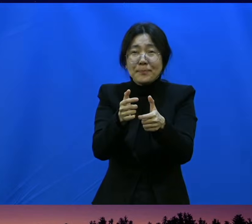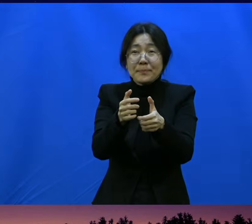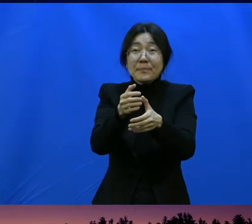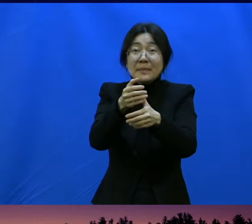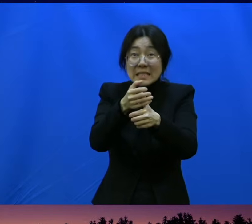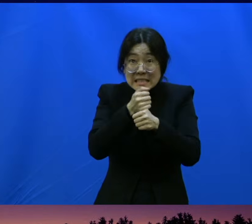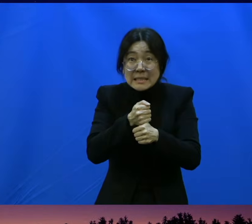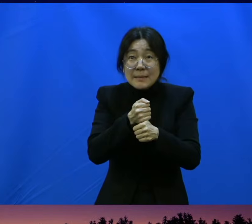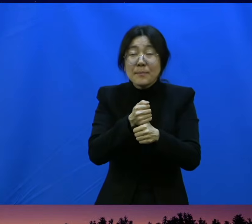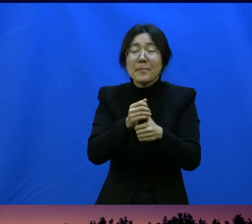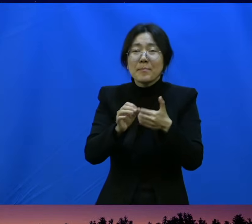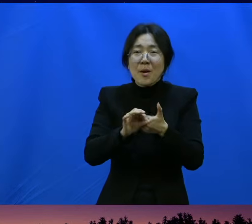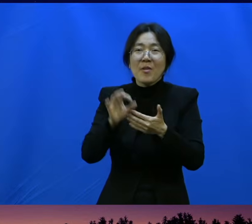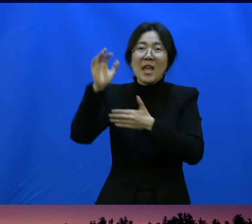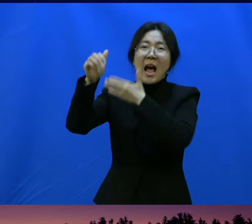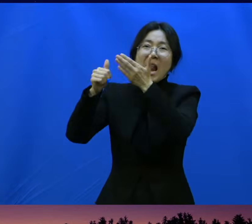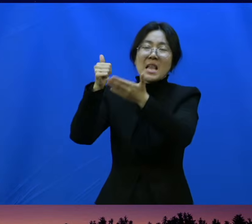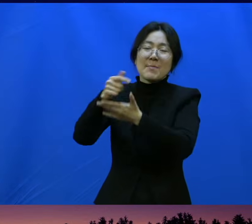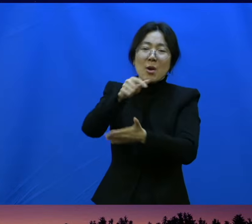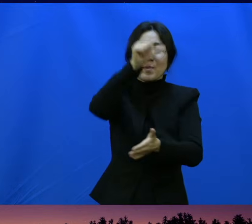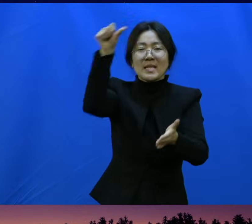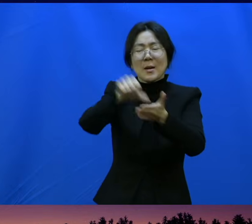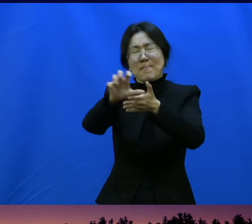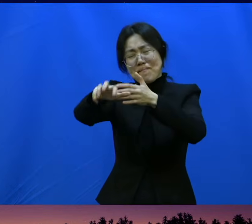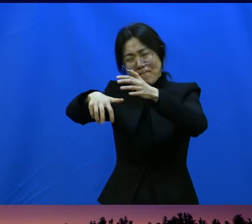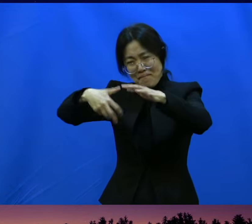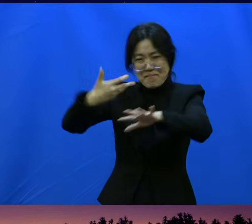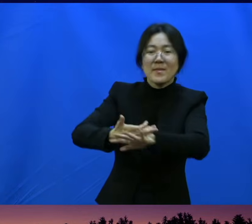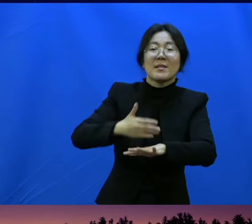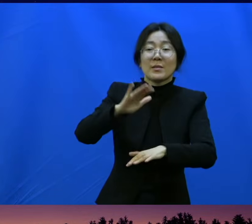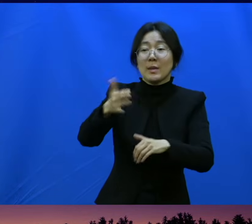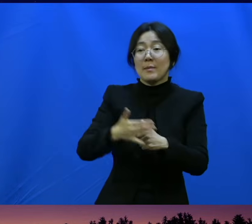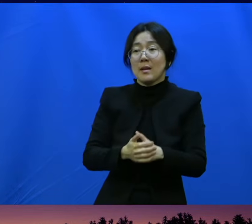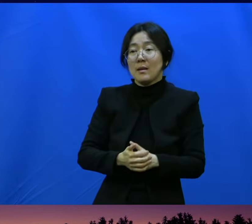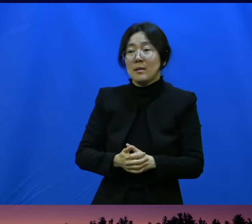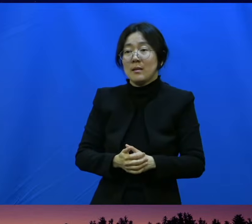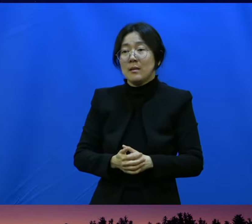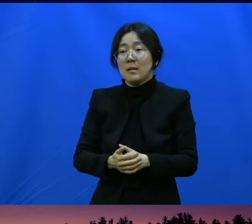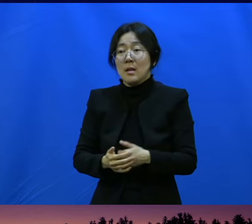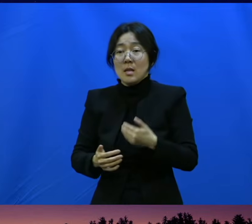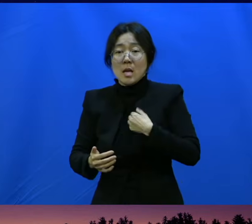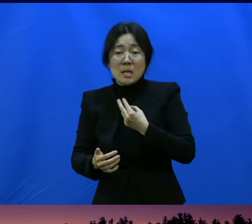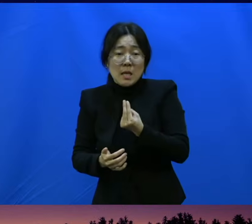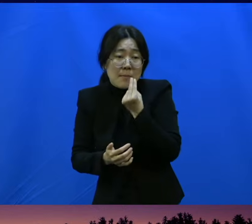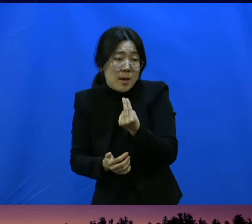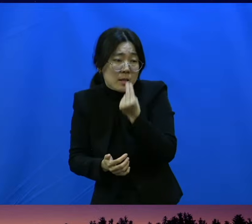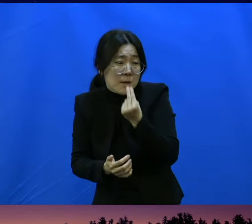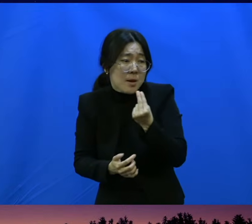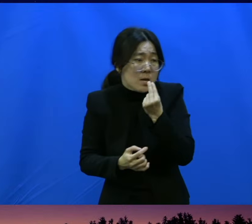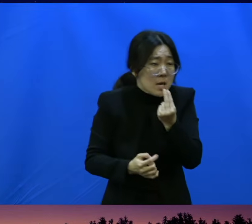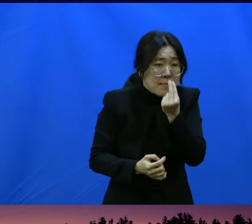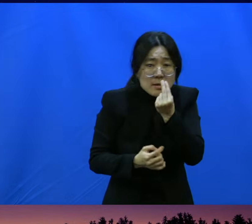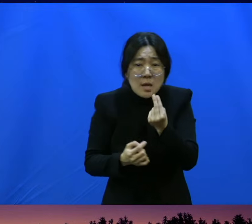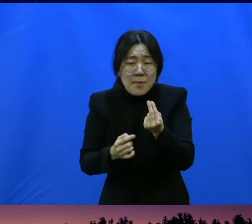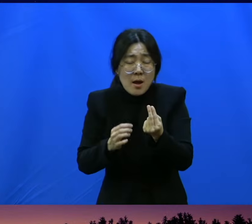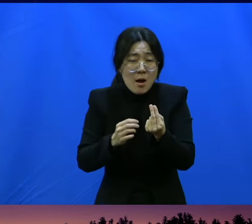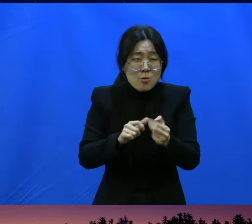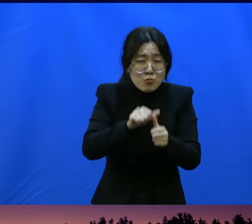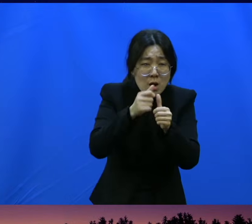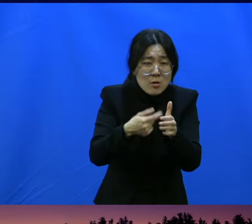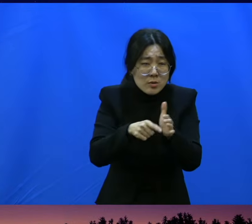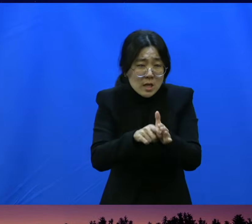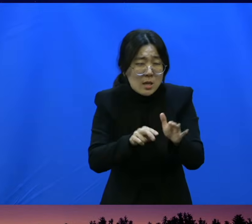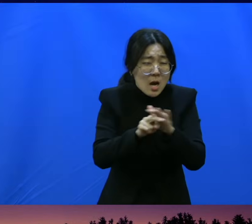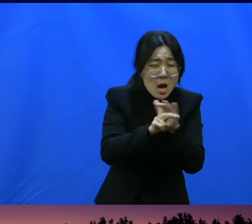하나님이 삼아 주실 줄로 믿습니다. 나는 살기 위해서 몸부림치고 도망을 쳤는데 그곳에 하나님이 찾아오시고